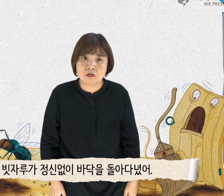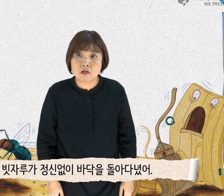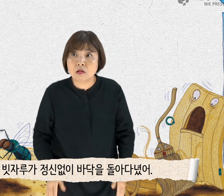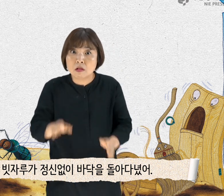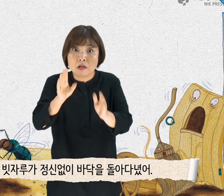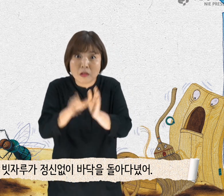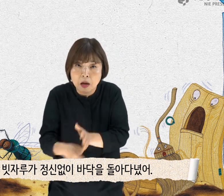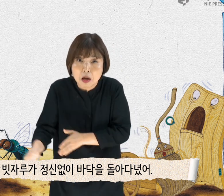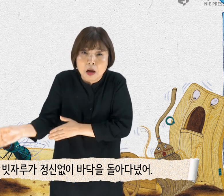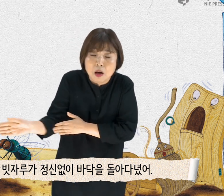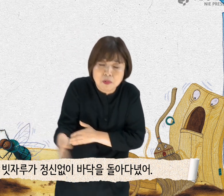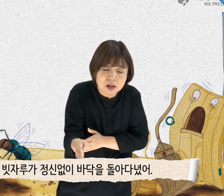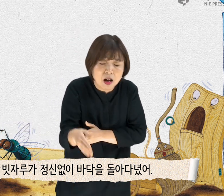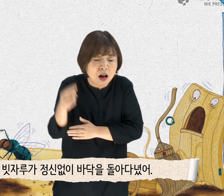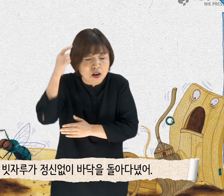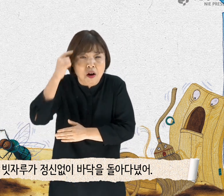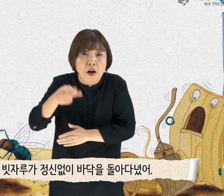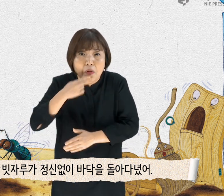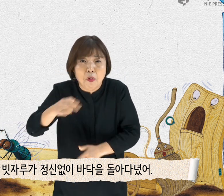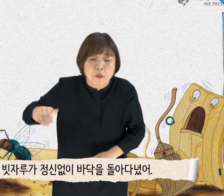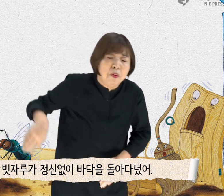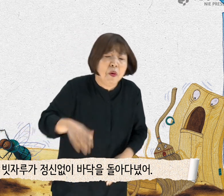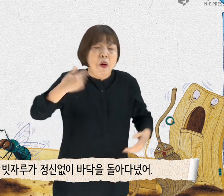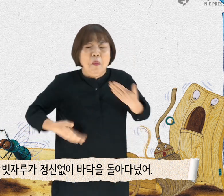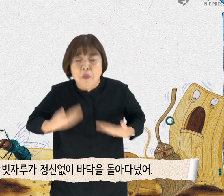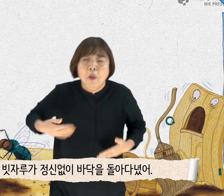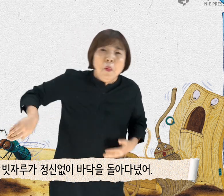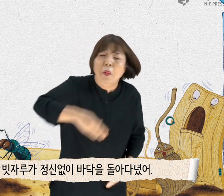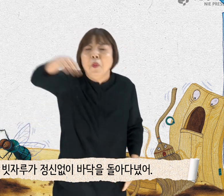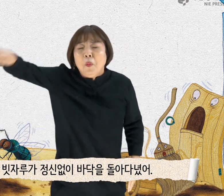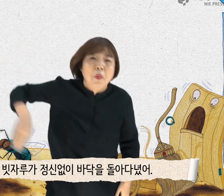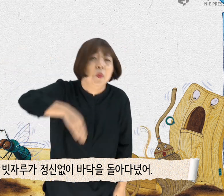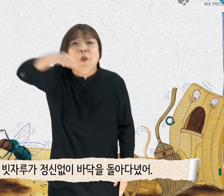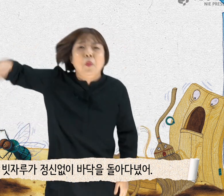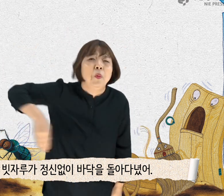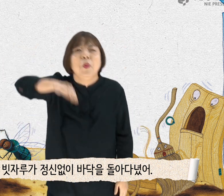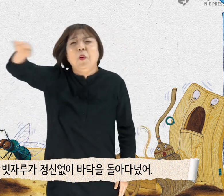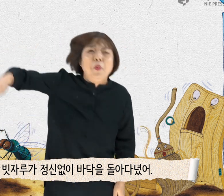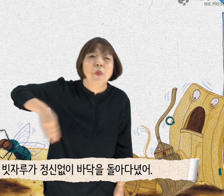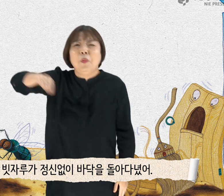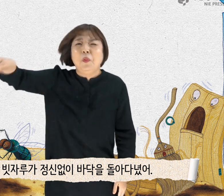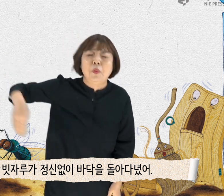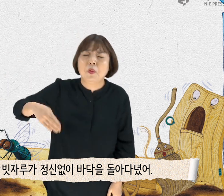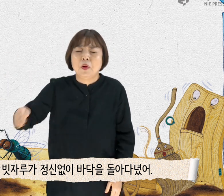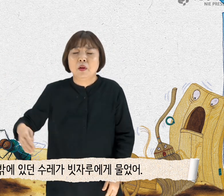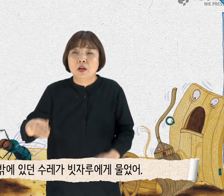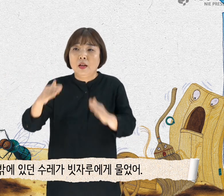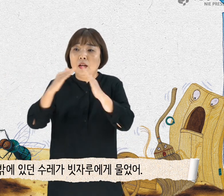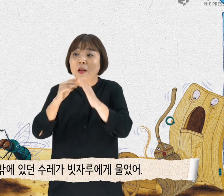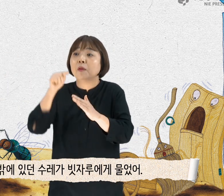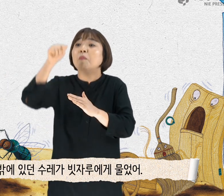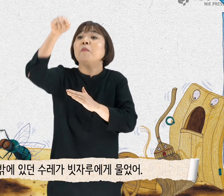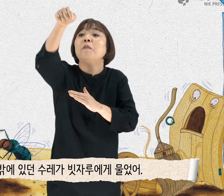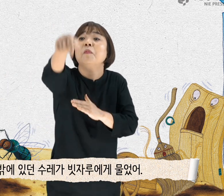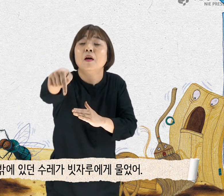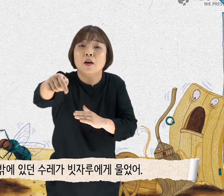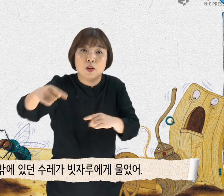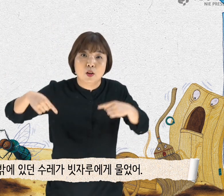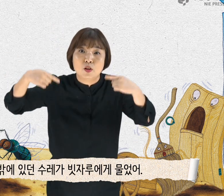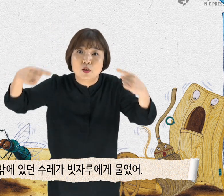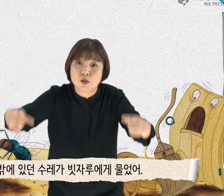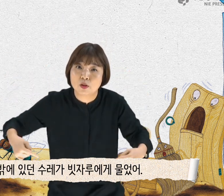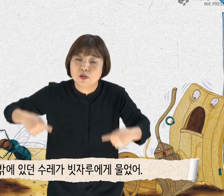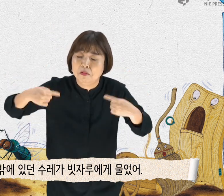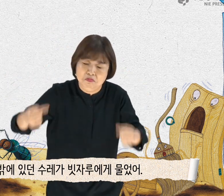그러자 빗자루가 정신없이 바닥을 돌아다녔어. 집 밖에 있던